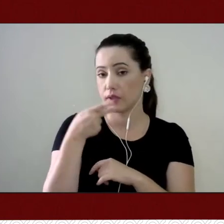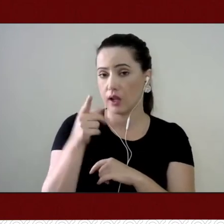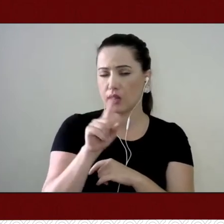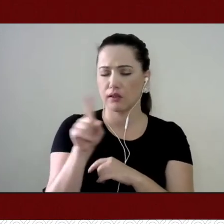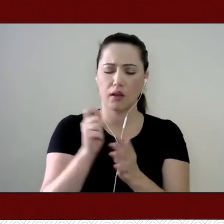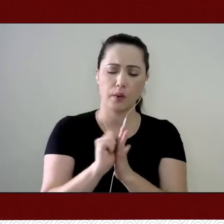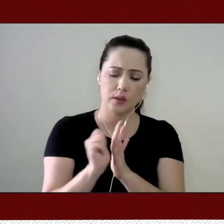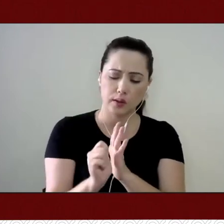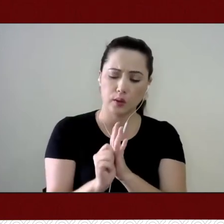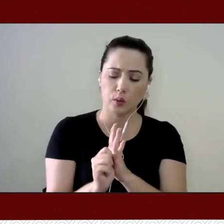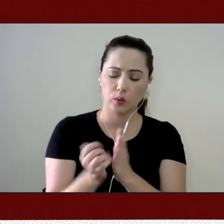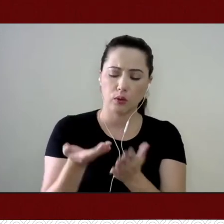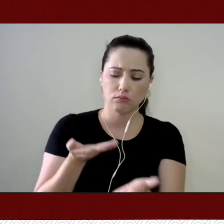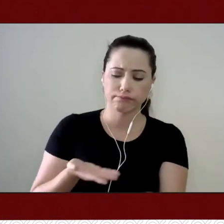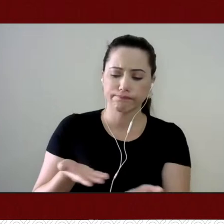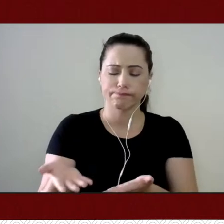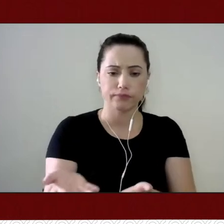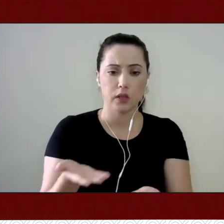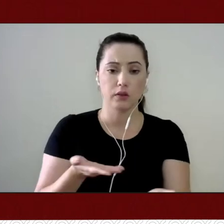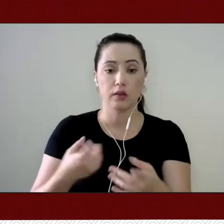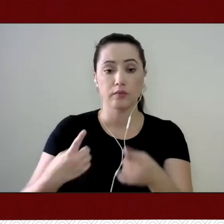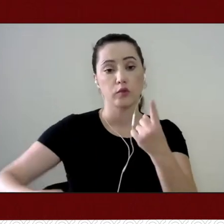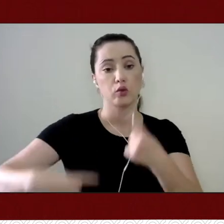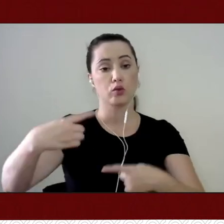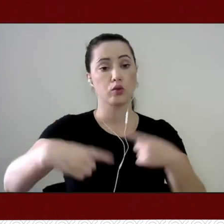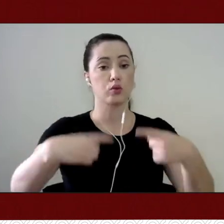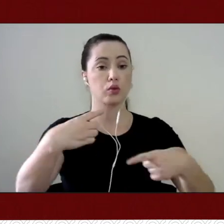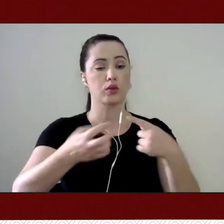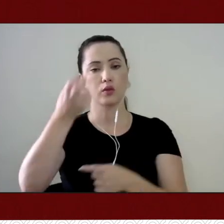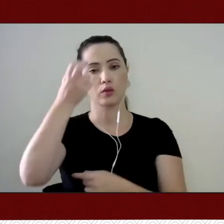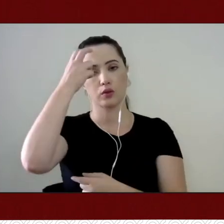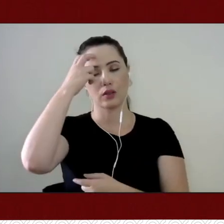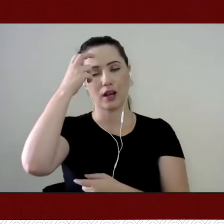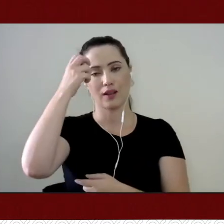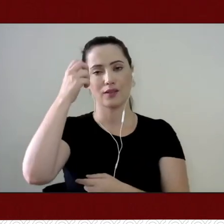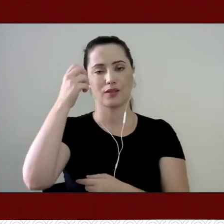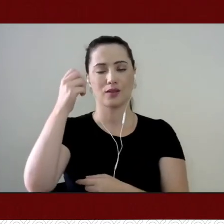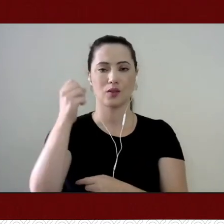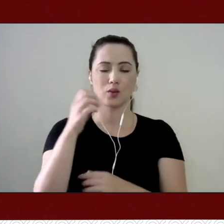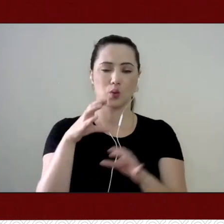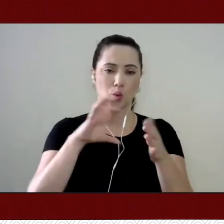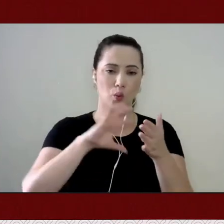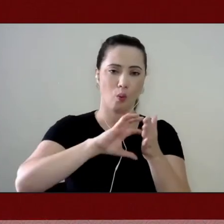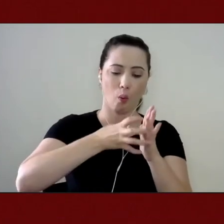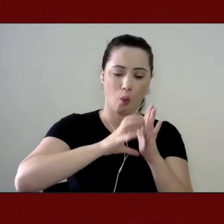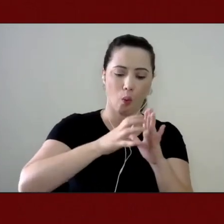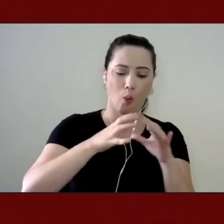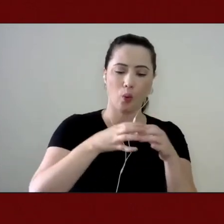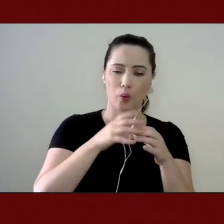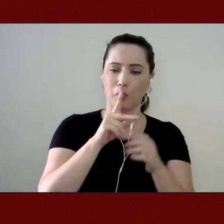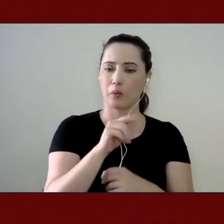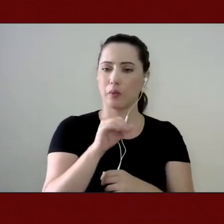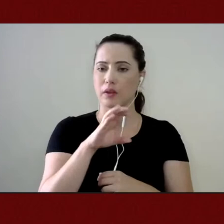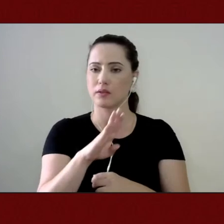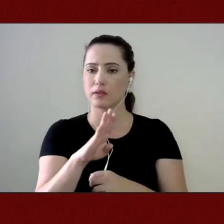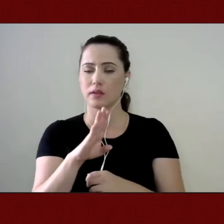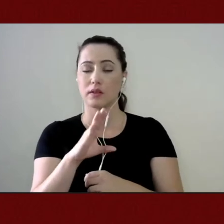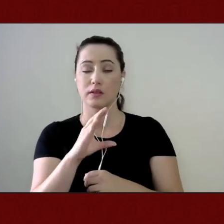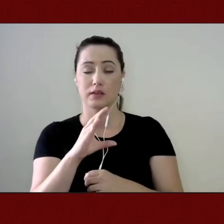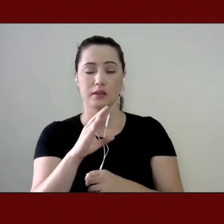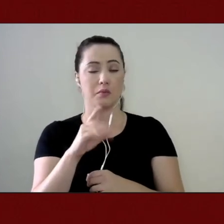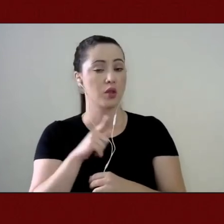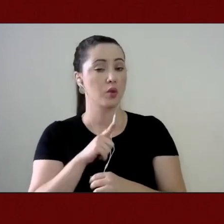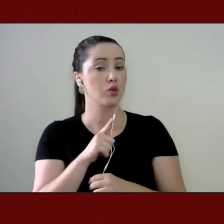Em que medida os debates culturais do partido também não foram marcados por esse limite, né? Aqui no Brasil, por exemplo, nós não